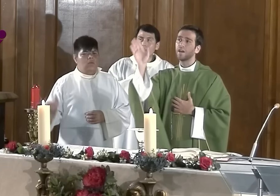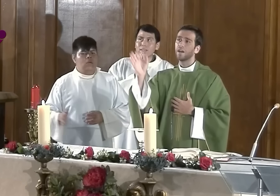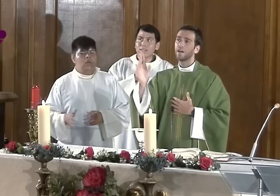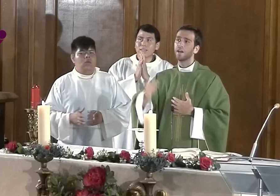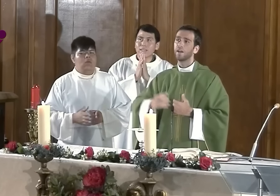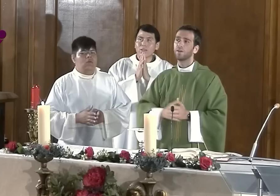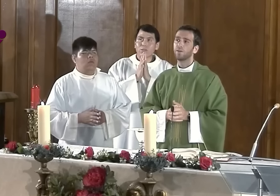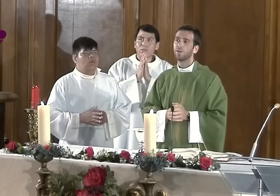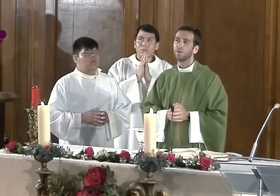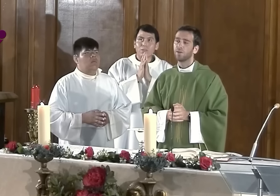cielo.